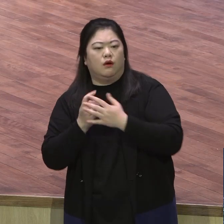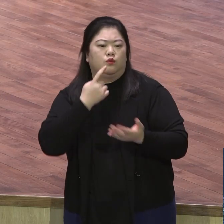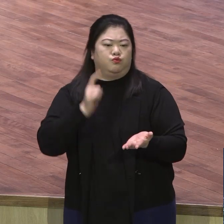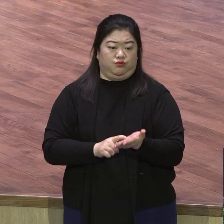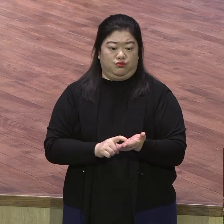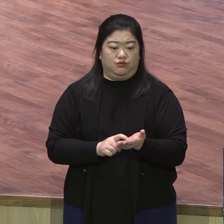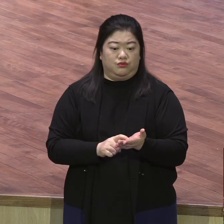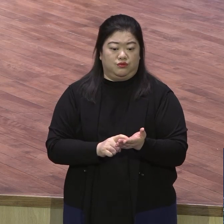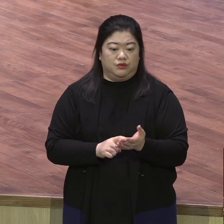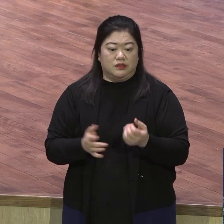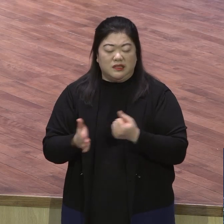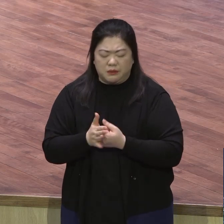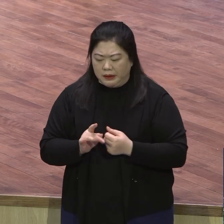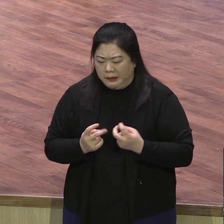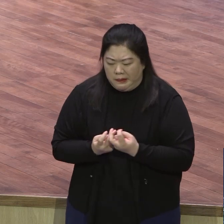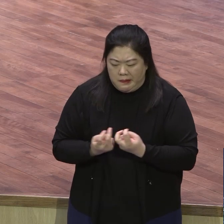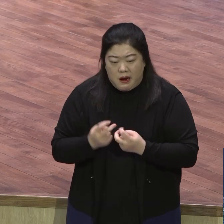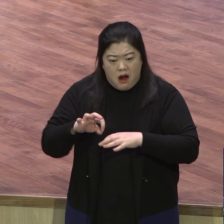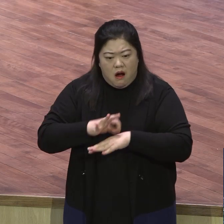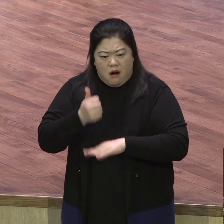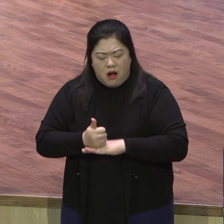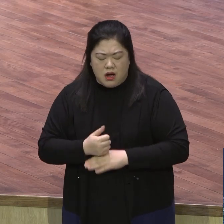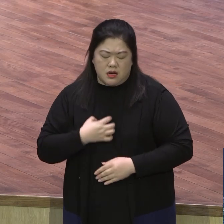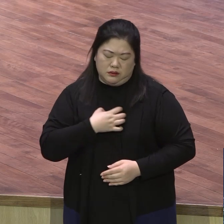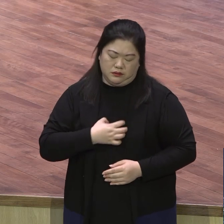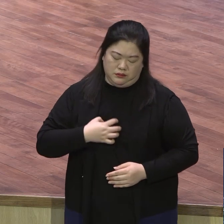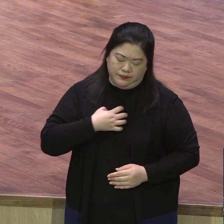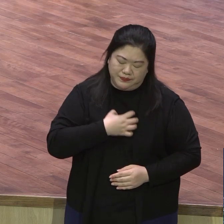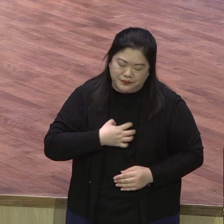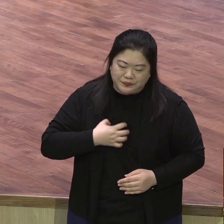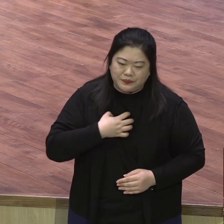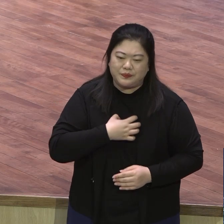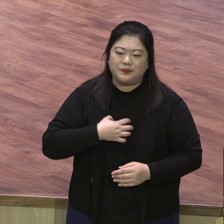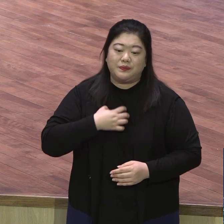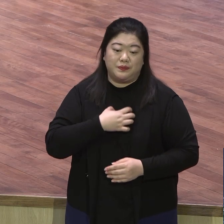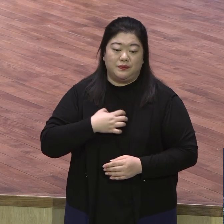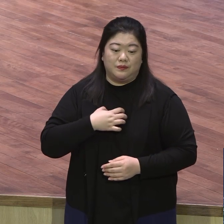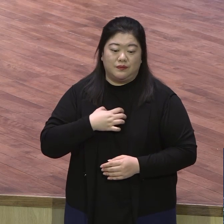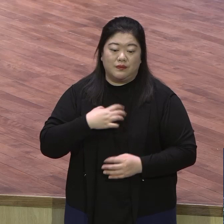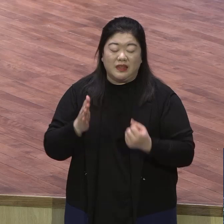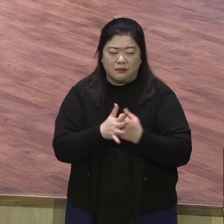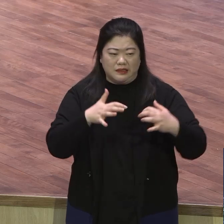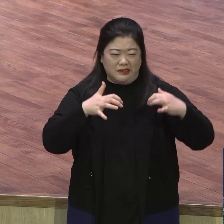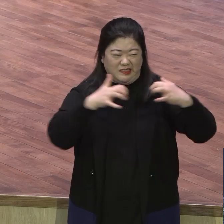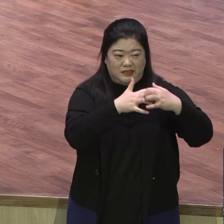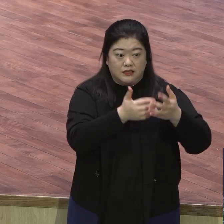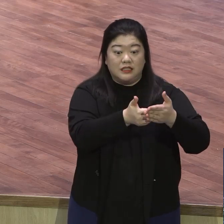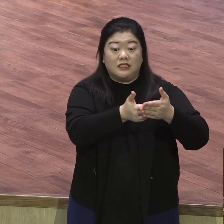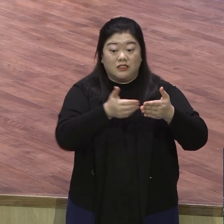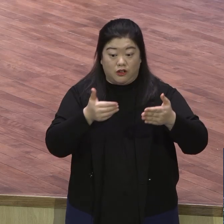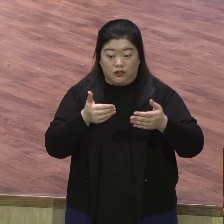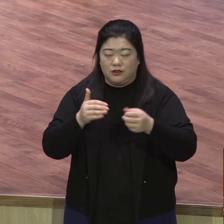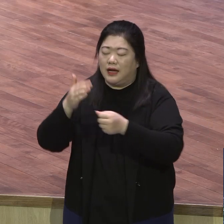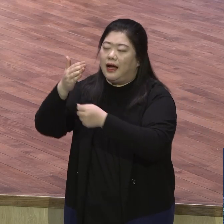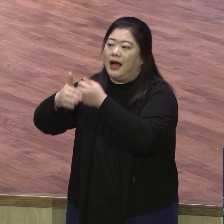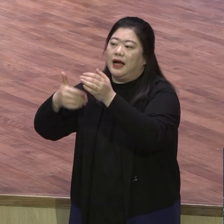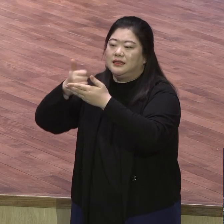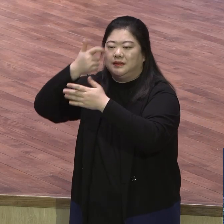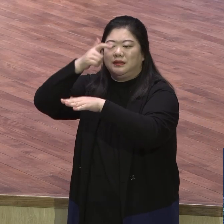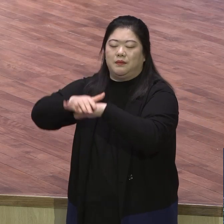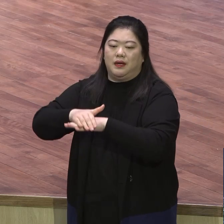그래서 전쟁이 앞서서 하나님 앞에 번제를 드리게 되었어요.